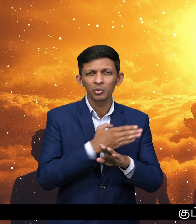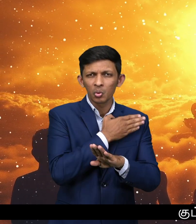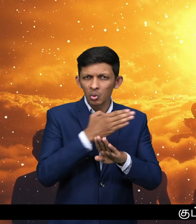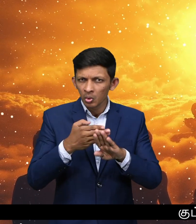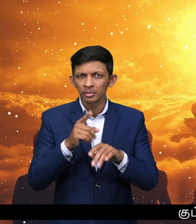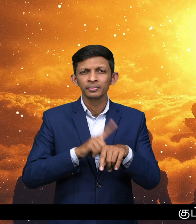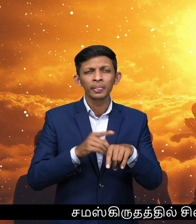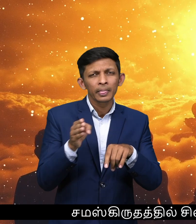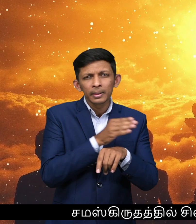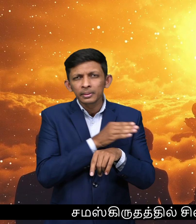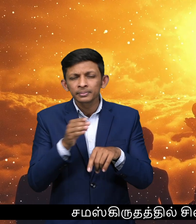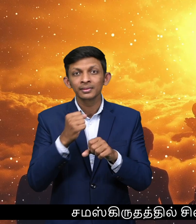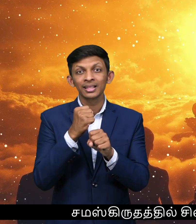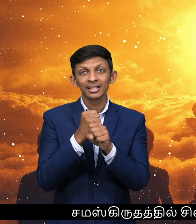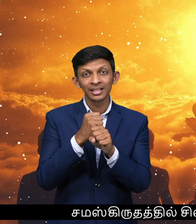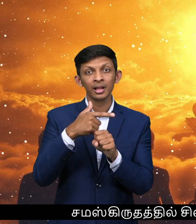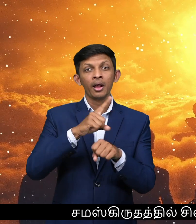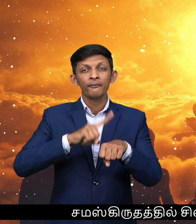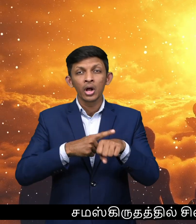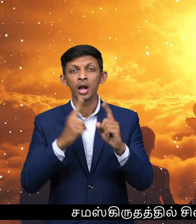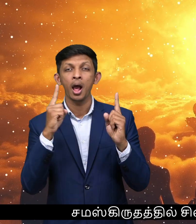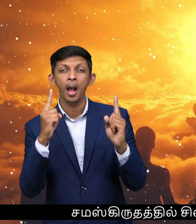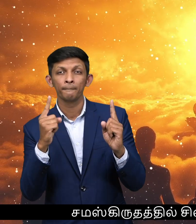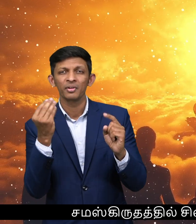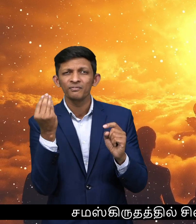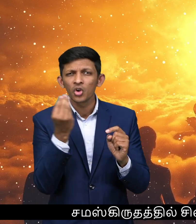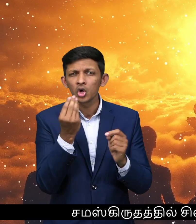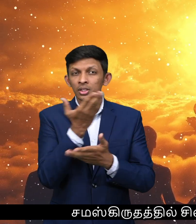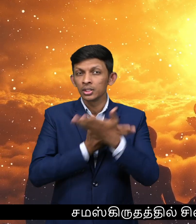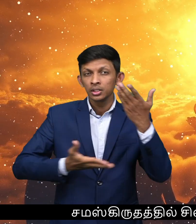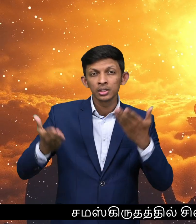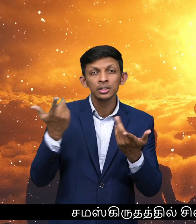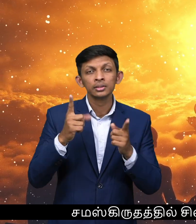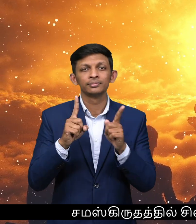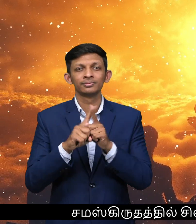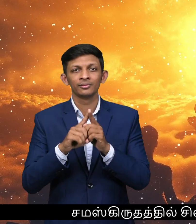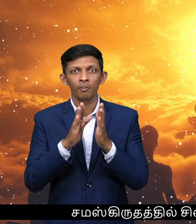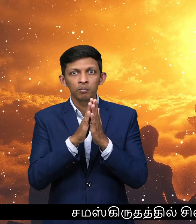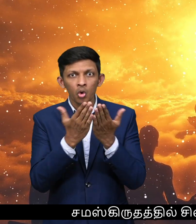குப்தர் காலத்தில் சமஸ்கிருதத்தில் சில சிறந்த நூல்கள் எழுதப்பட்டன.